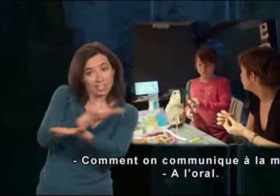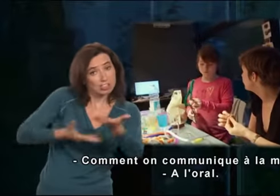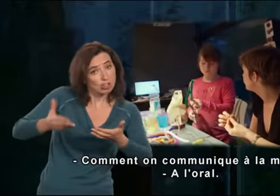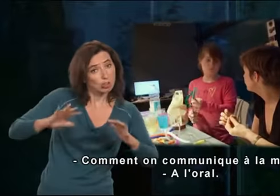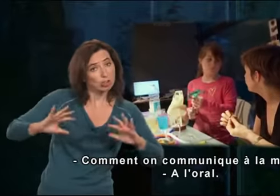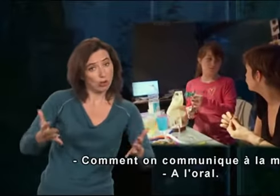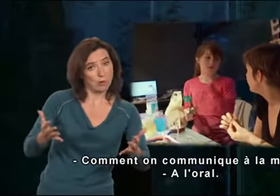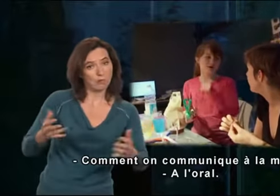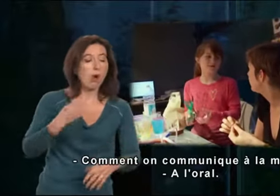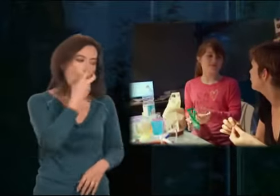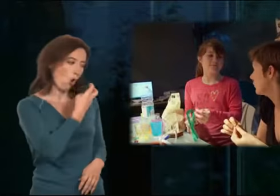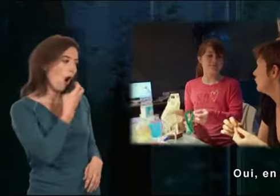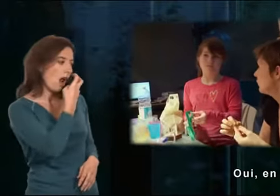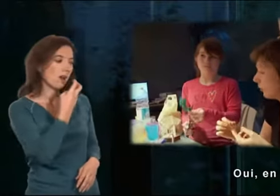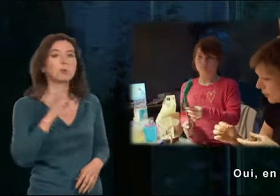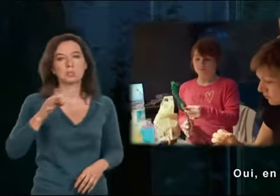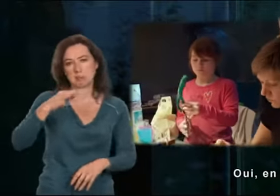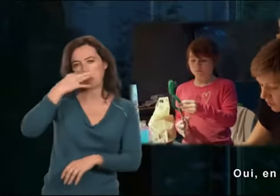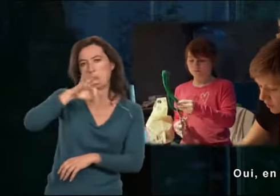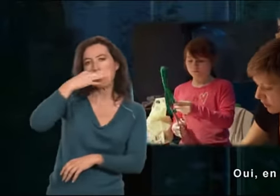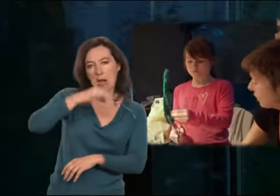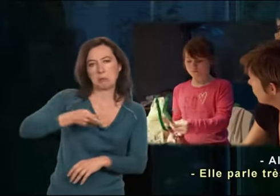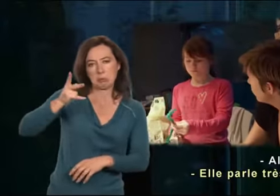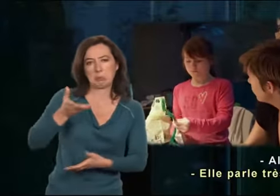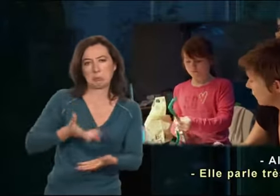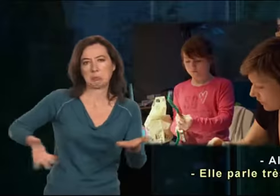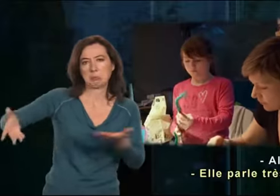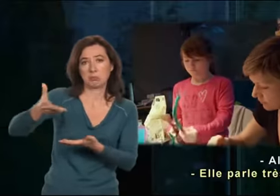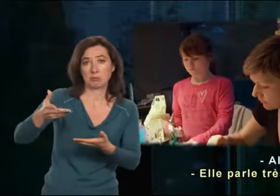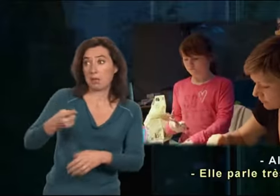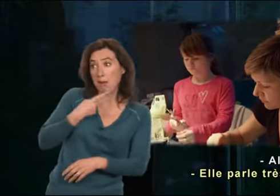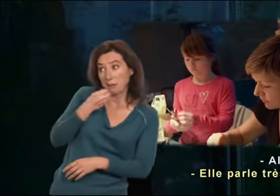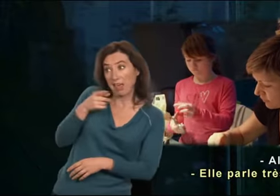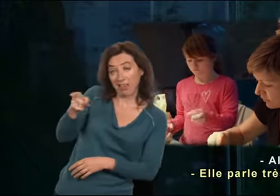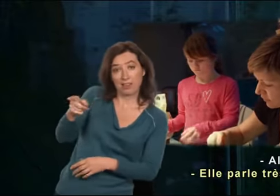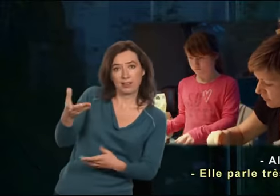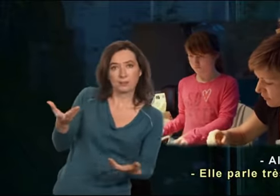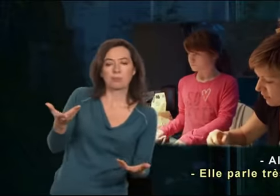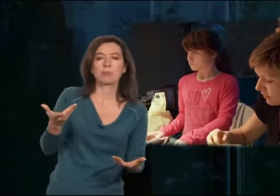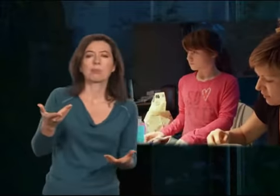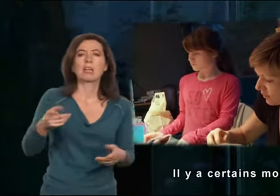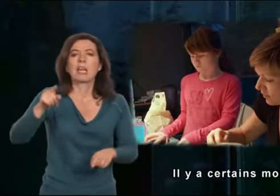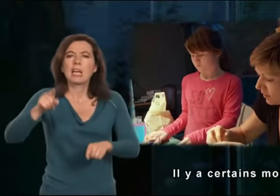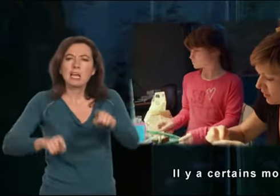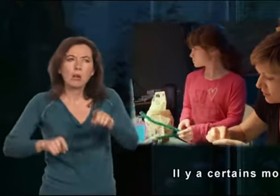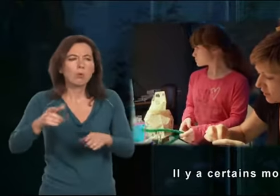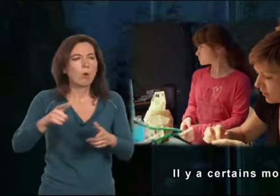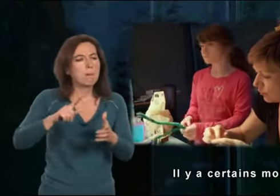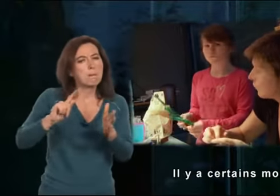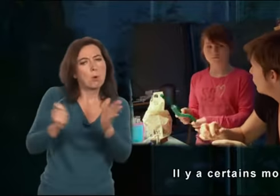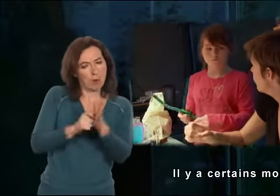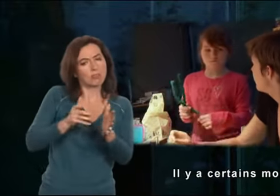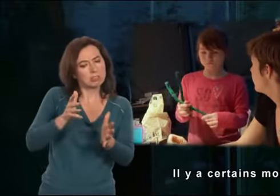maison? Surtout en parlant. Oui, en parlant. Alors, il y a Elle parle très bien.